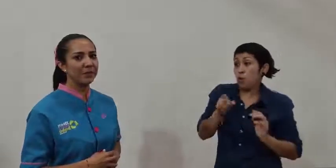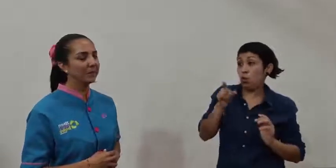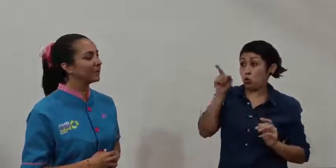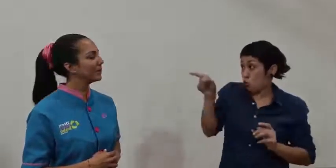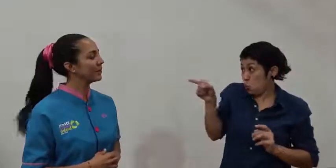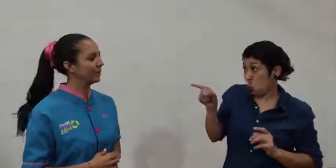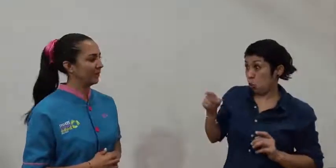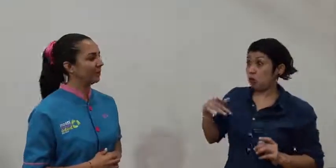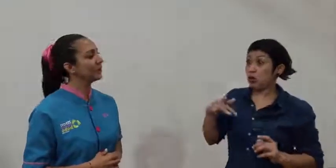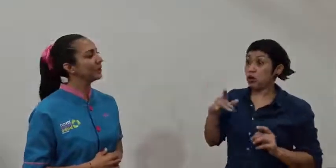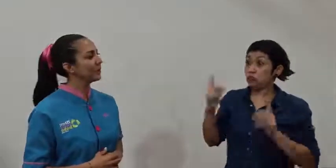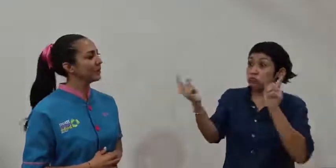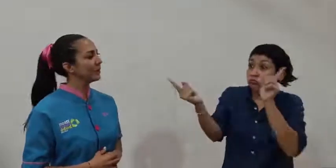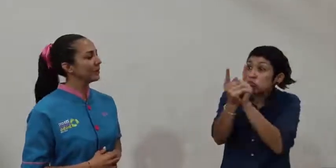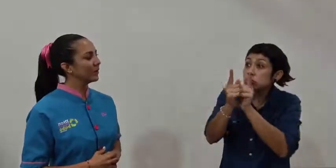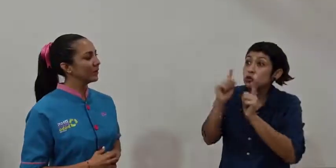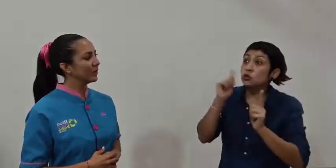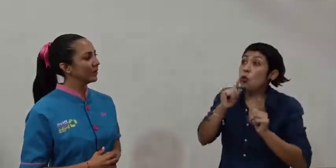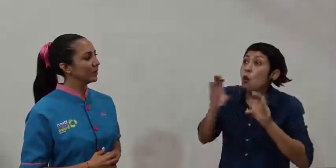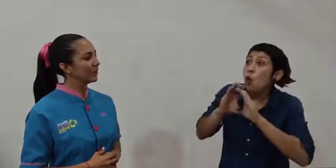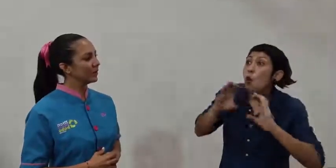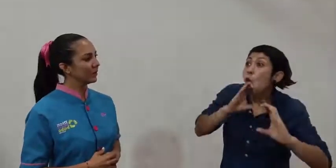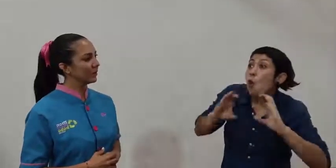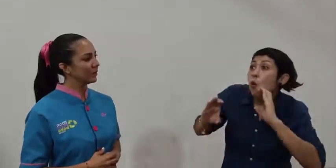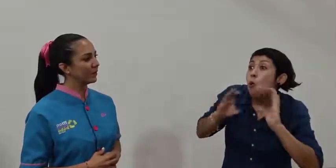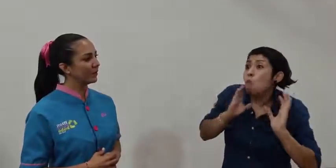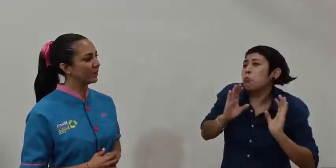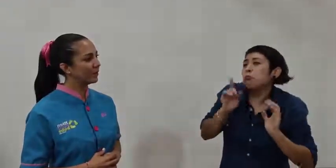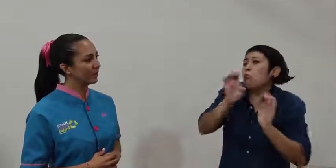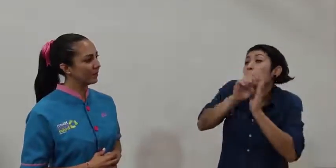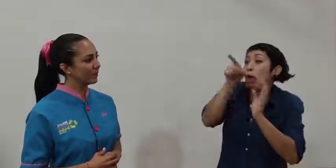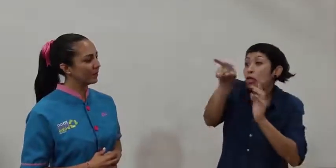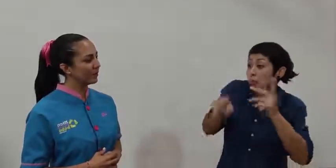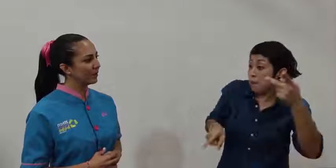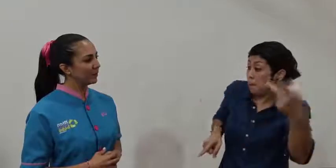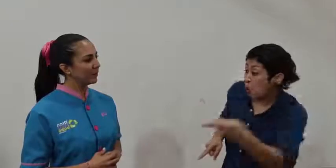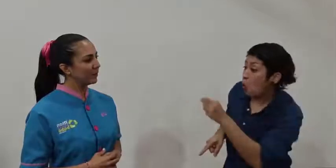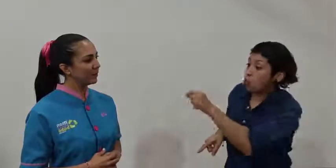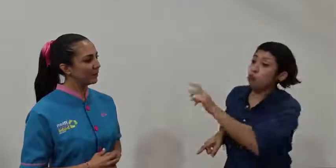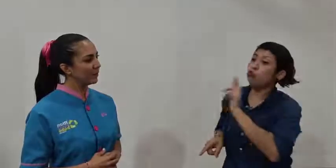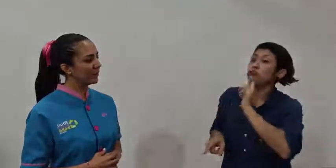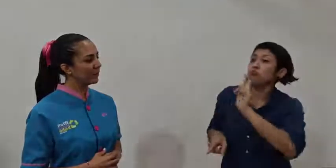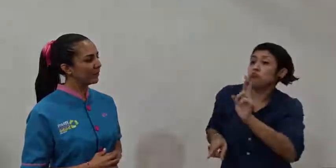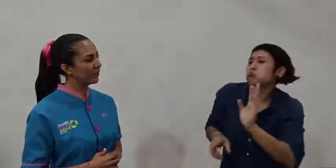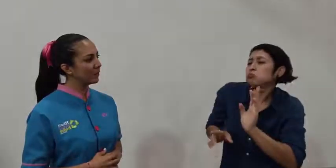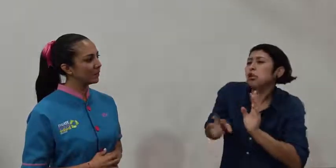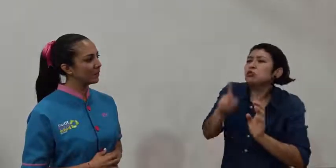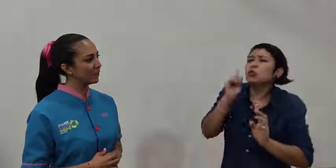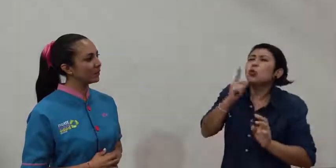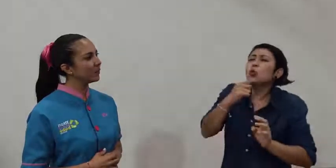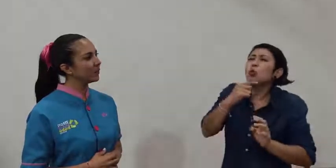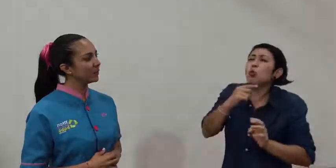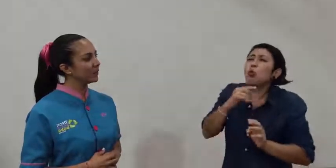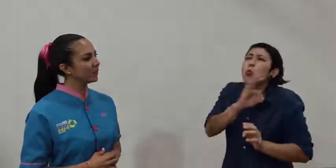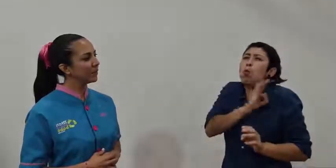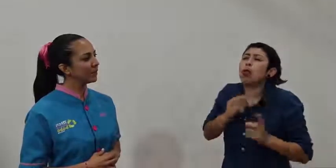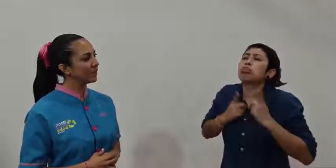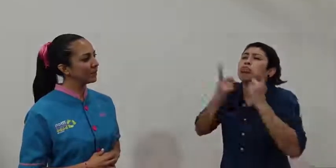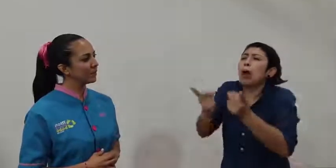Ok, por ejemplo, tú, si tienes que atender a una persona sorda, a lo mejor lo más probable